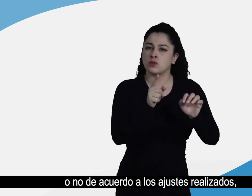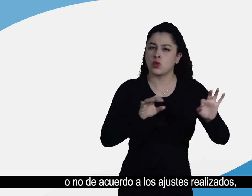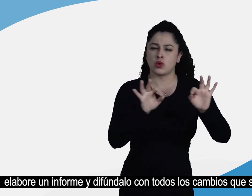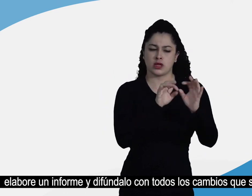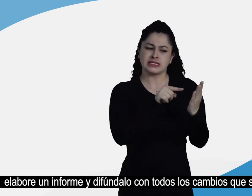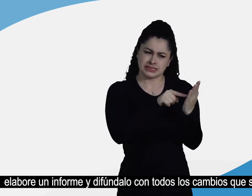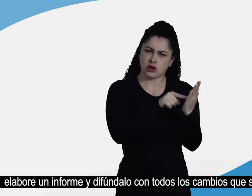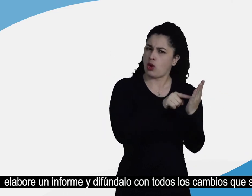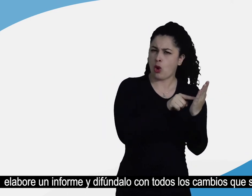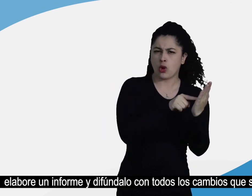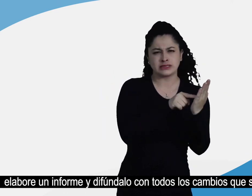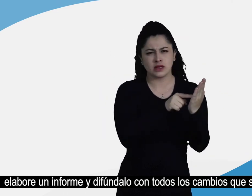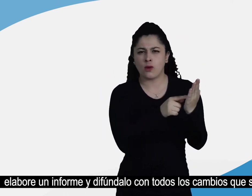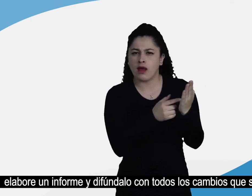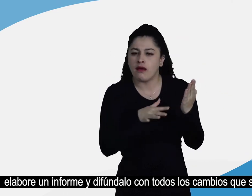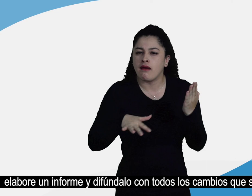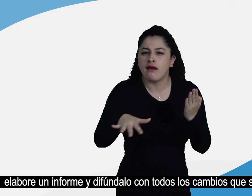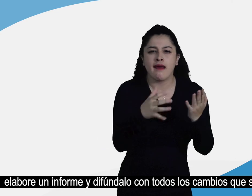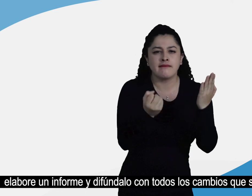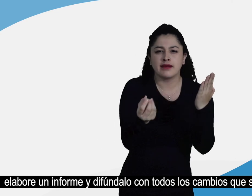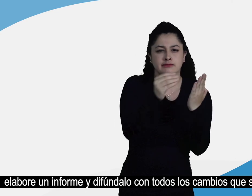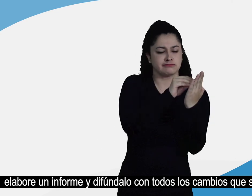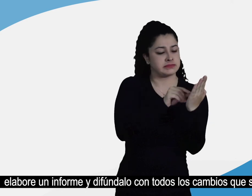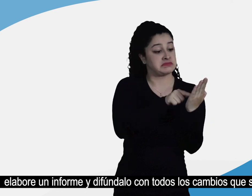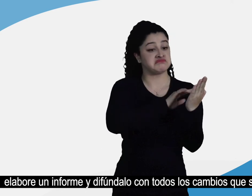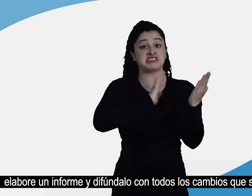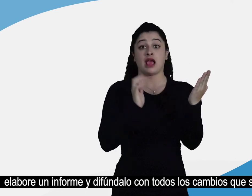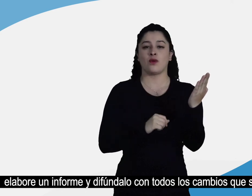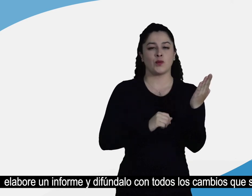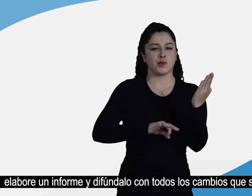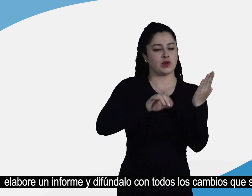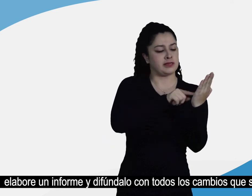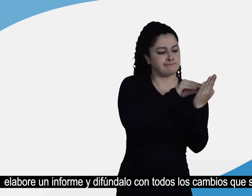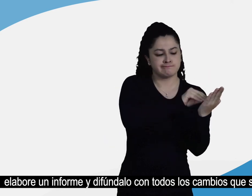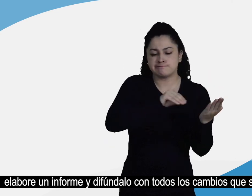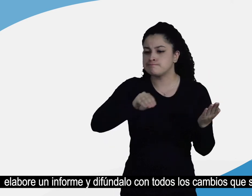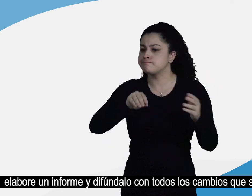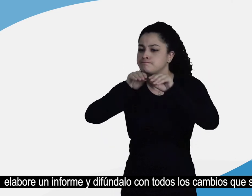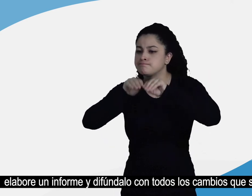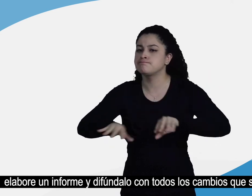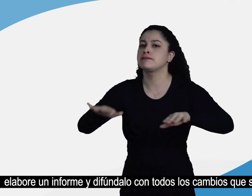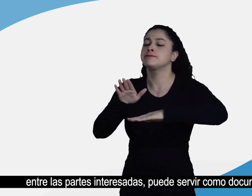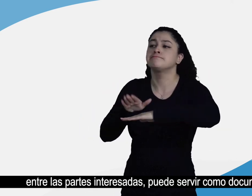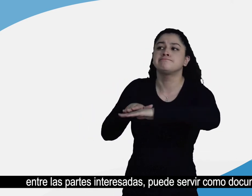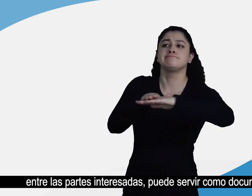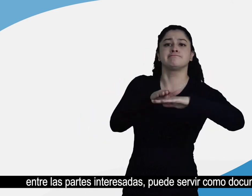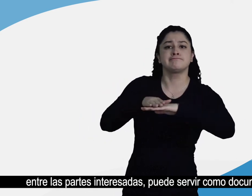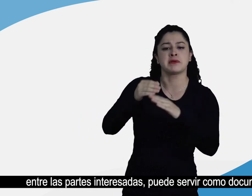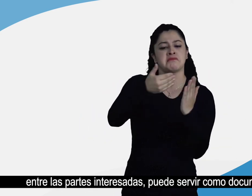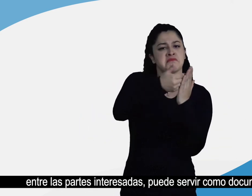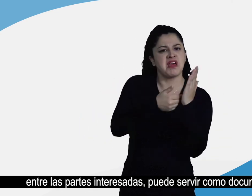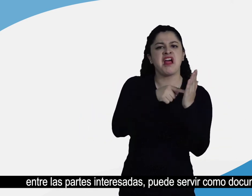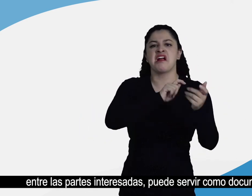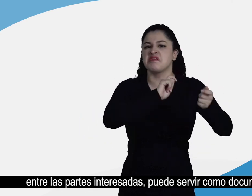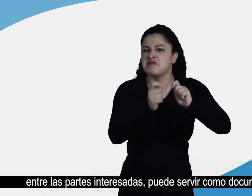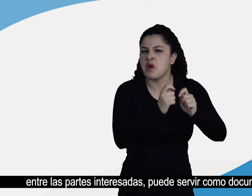Elabore un informe y difúndalo con todos los cambios que se hicieron entre las partes interesadas.